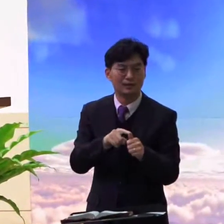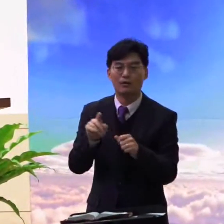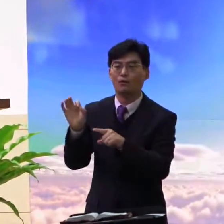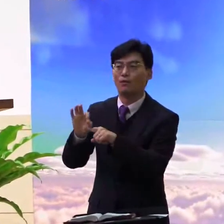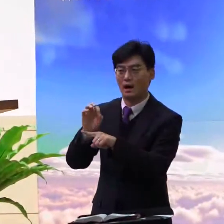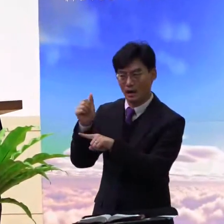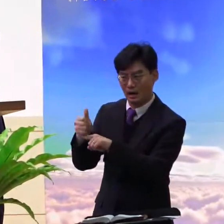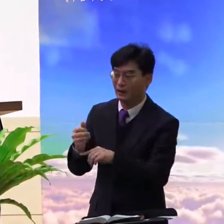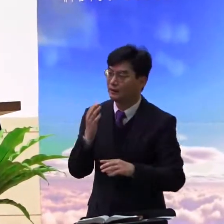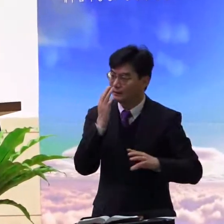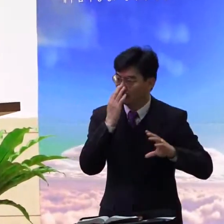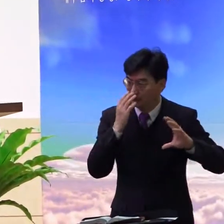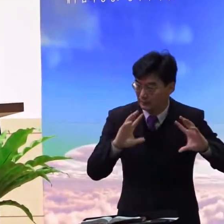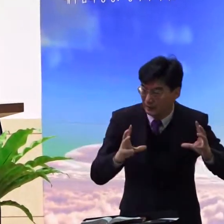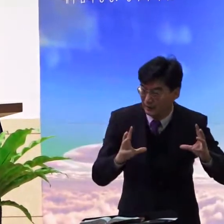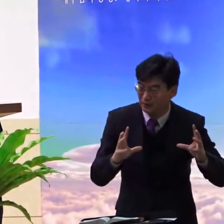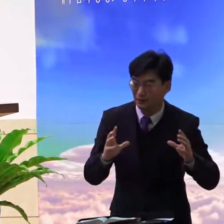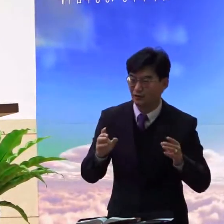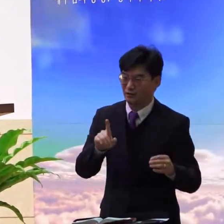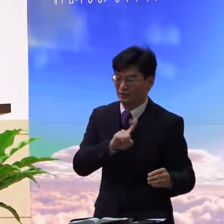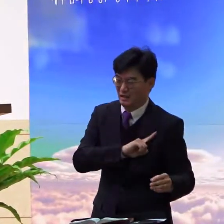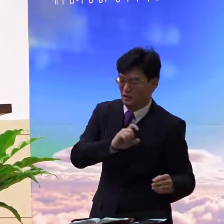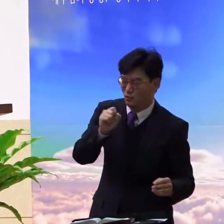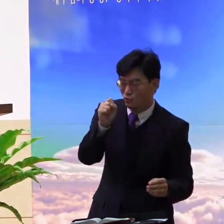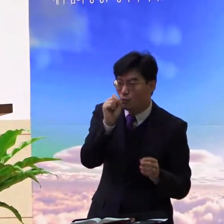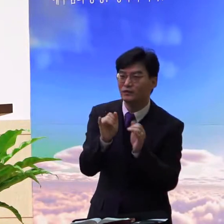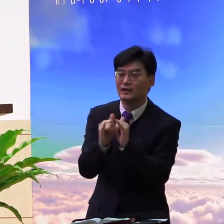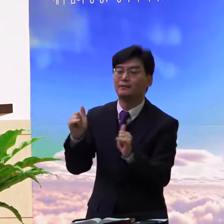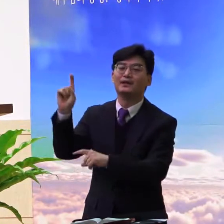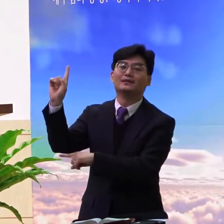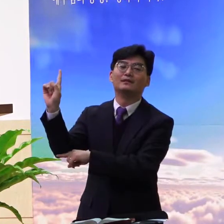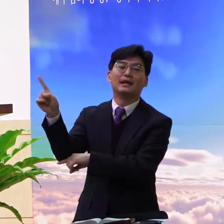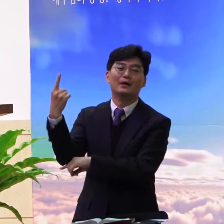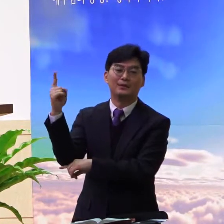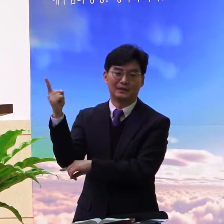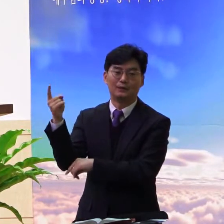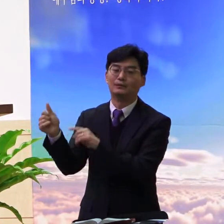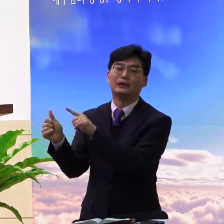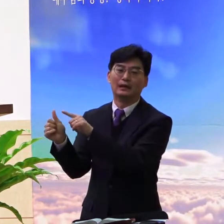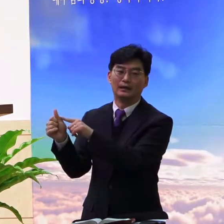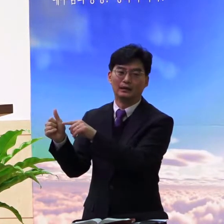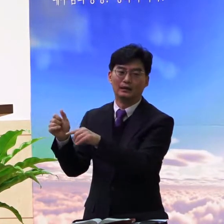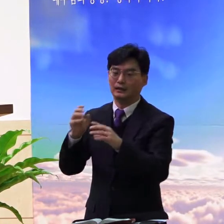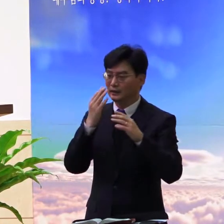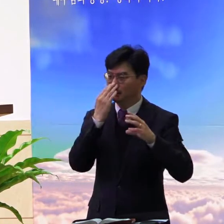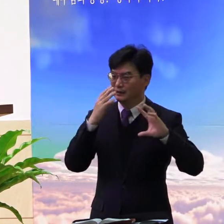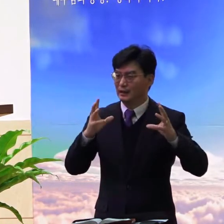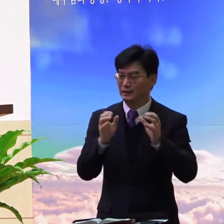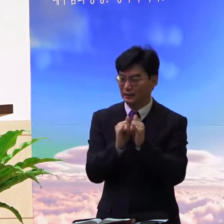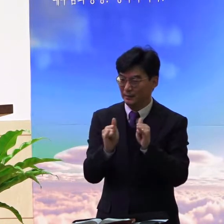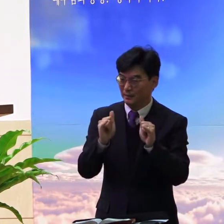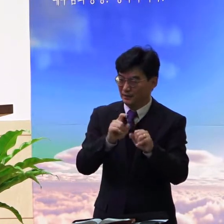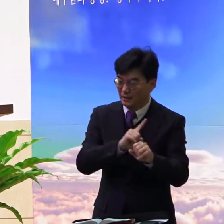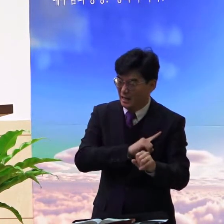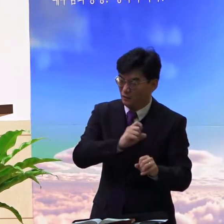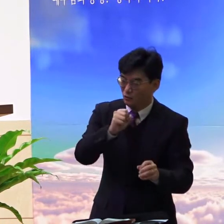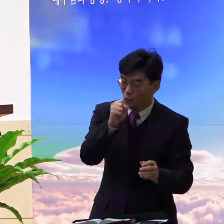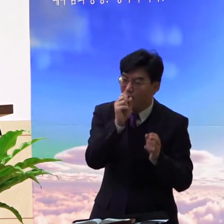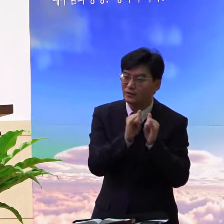가장 존경받는 왕이었죠. 이스라엘 백성들이 가장 사랑하고 좋아하는